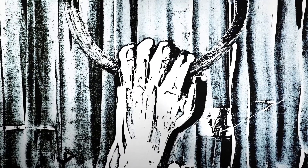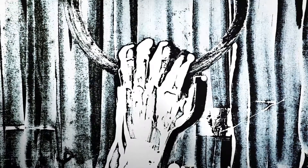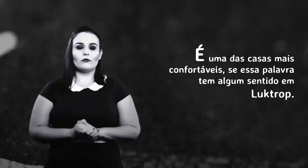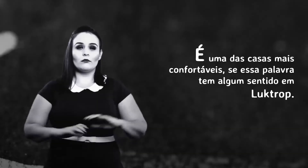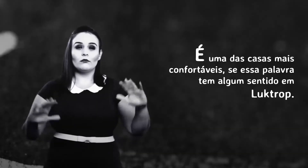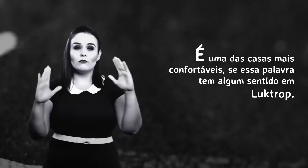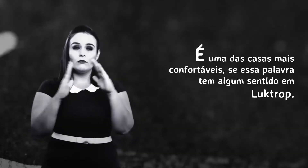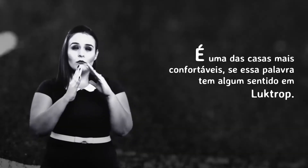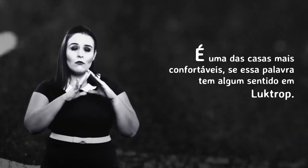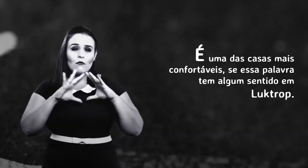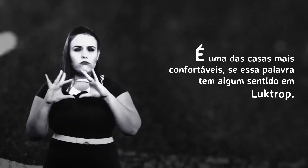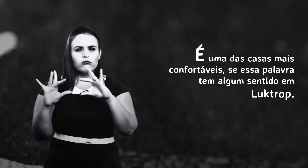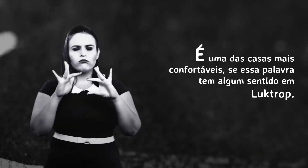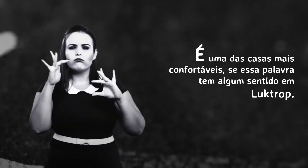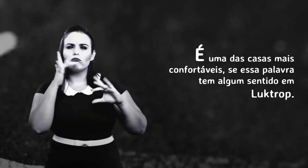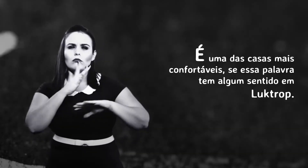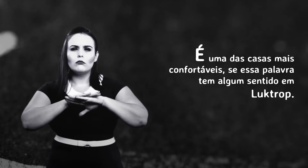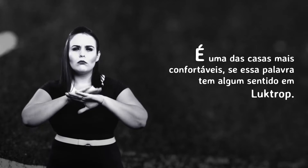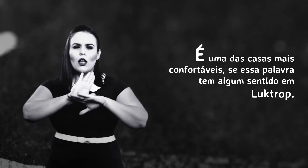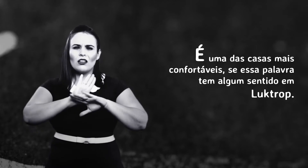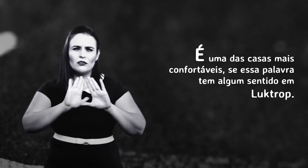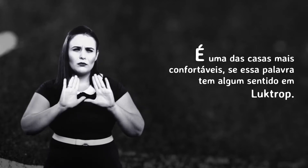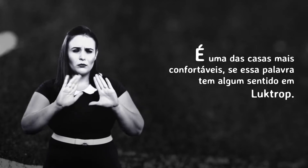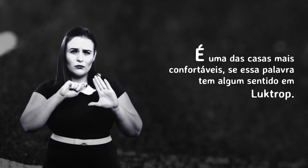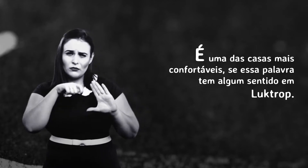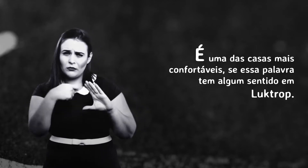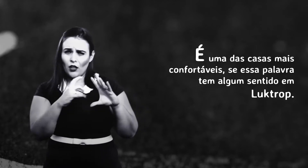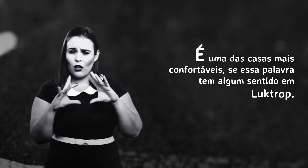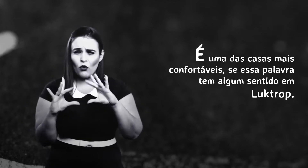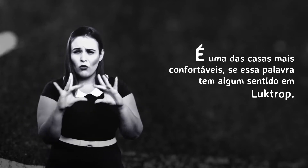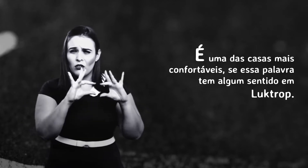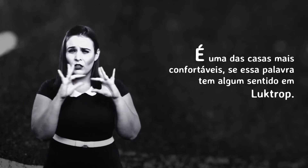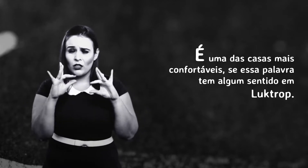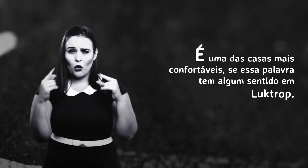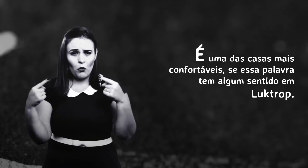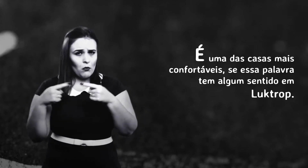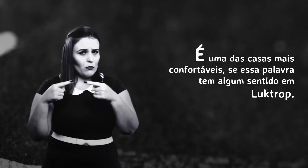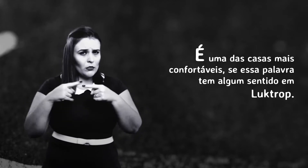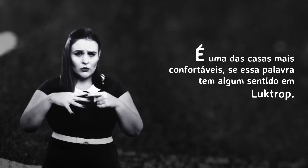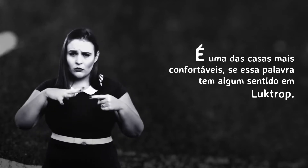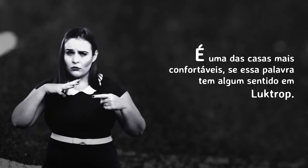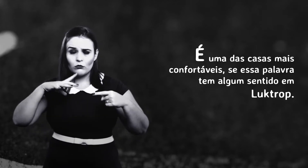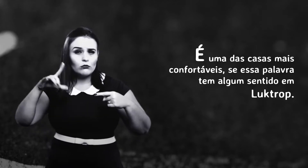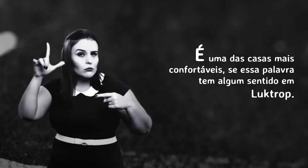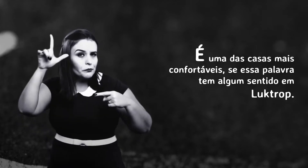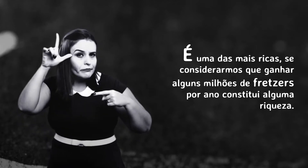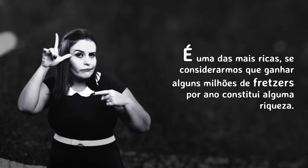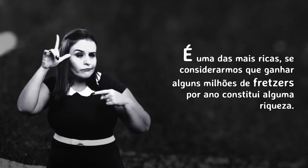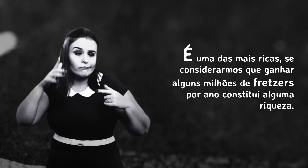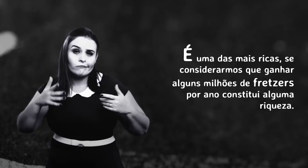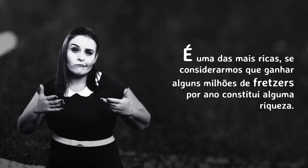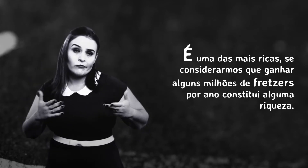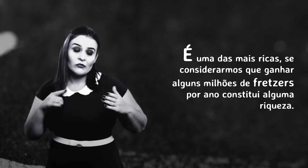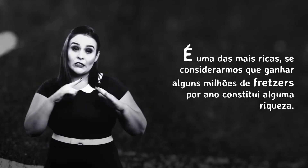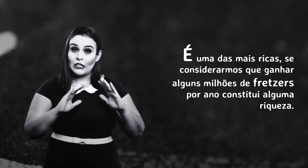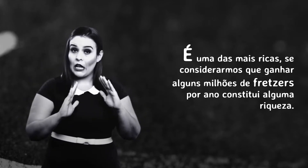É uma das casas mais confortáveis, se essa palavra tem algum sentido em Luktrop. É uma das mais ricas,